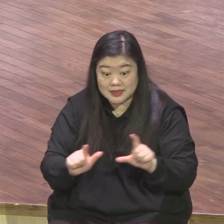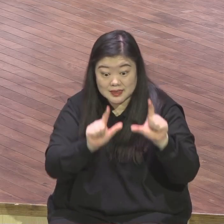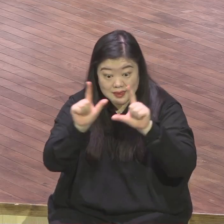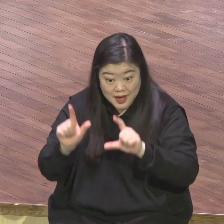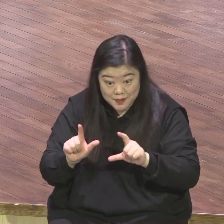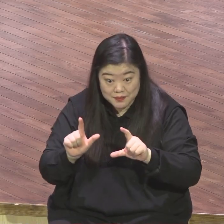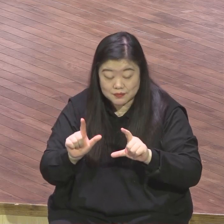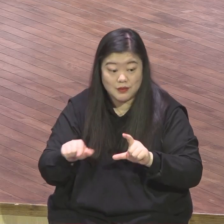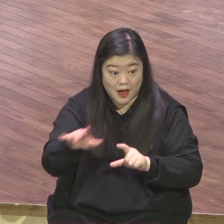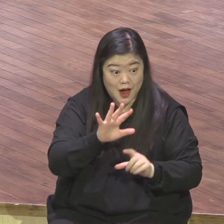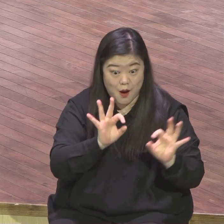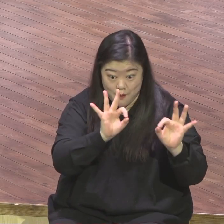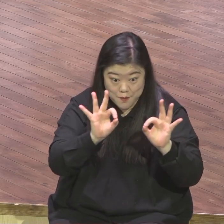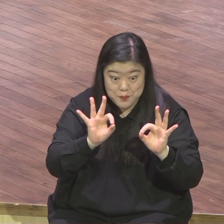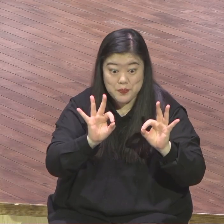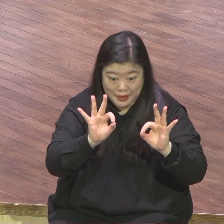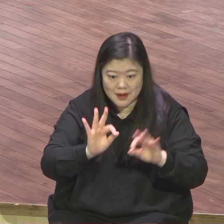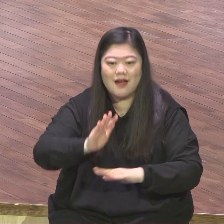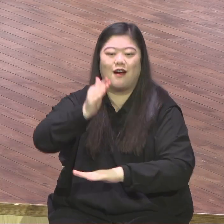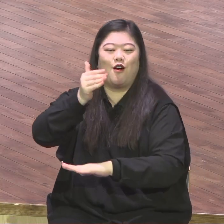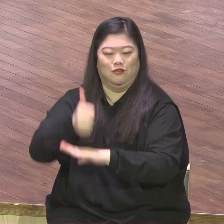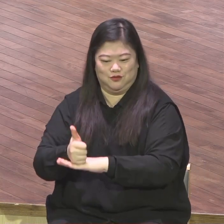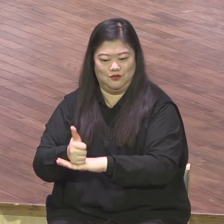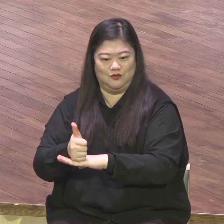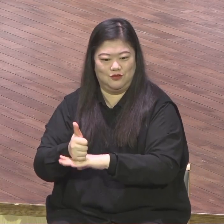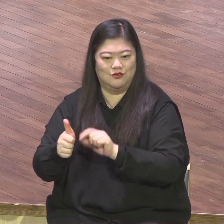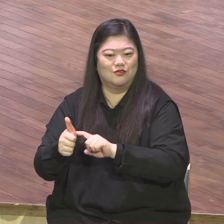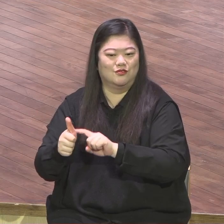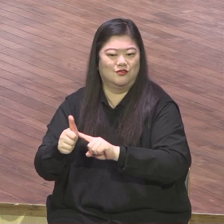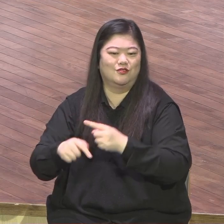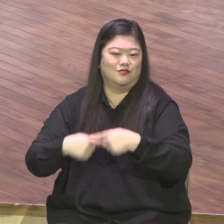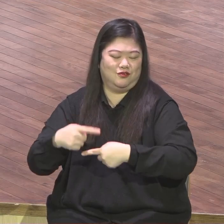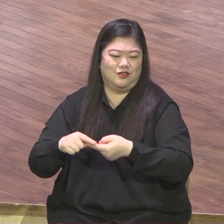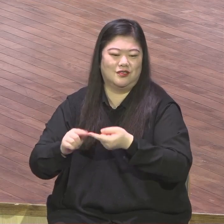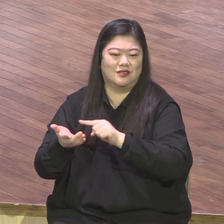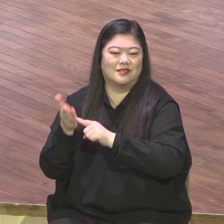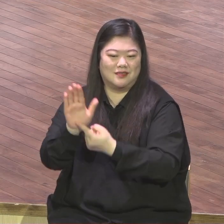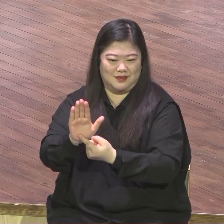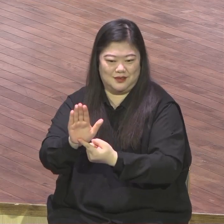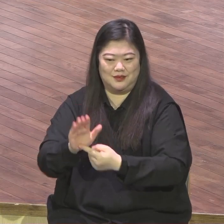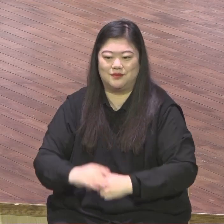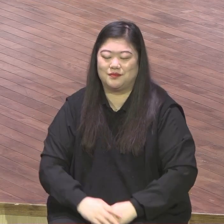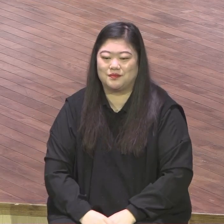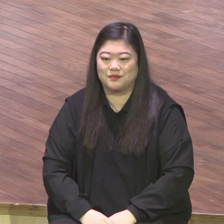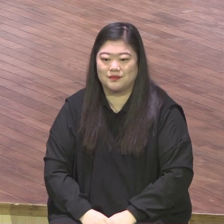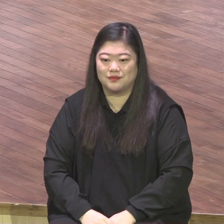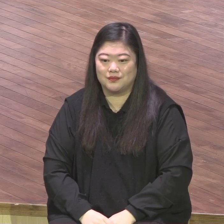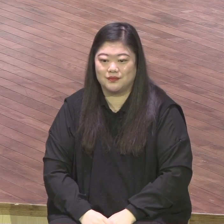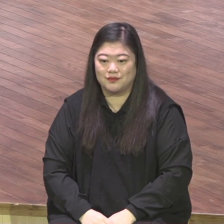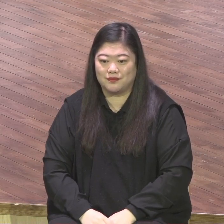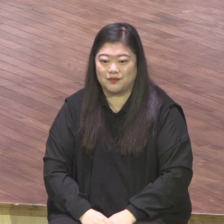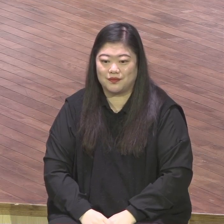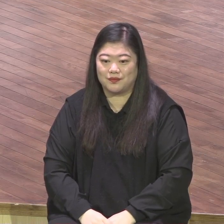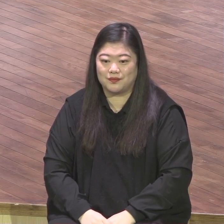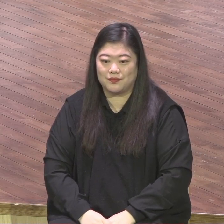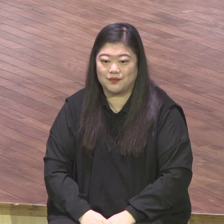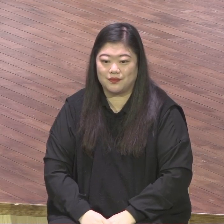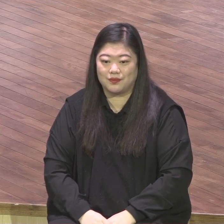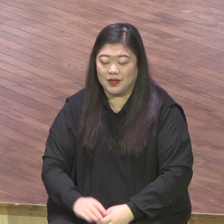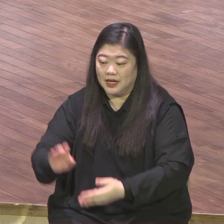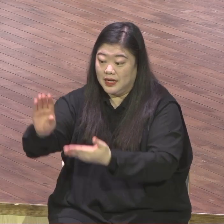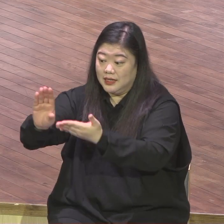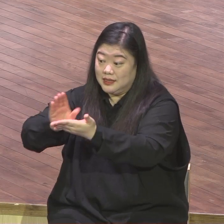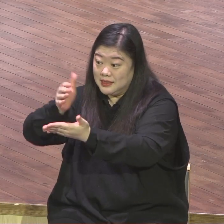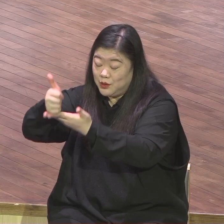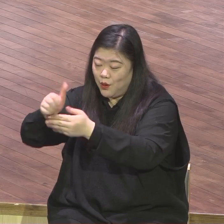그리고 결론적인 내용을 다시 한번 강조하고 있는데 사도 바울이 강조하는 것은 너희가 그리스도 안에서